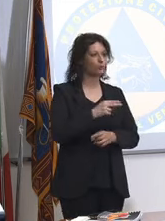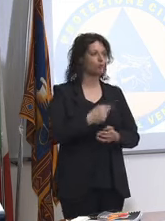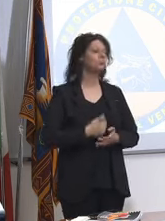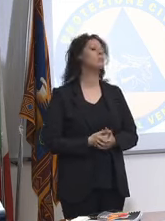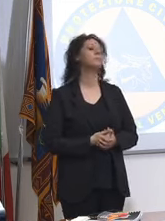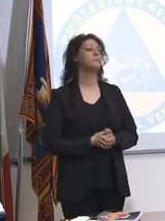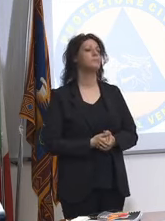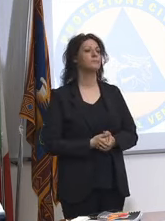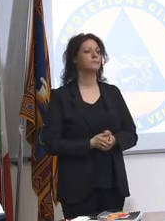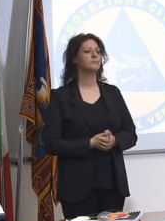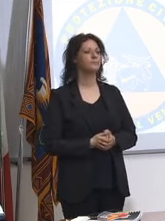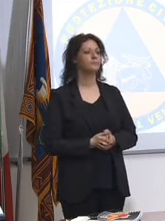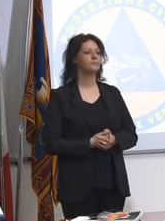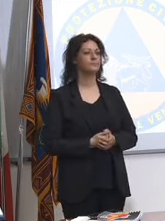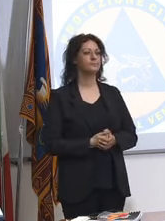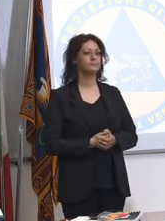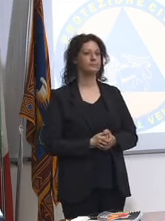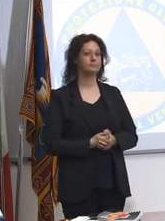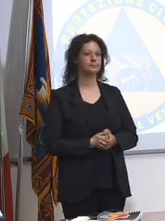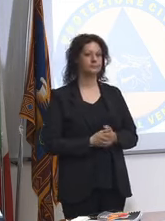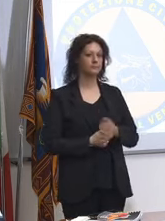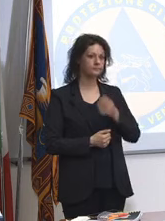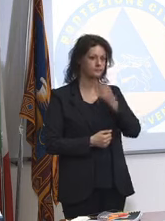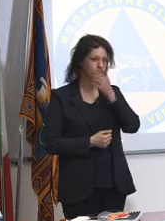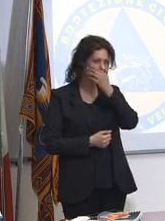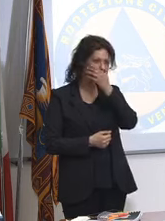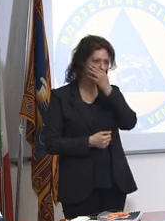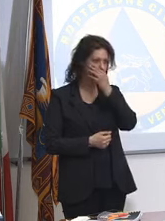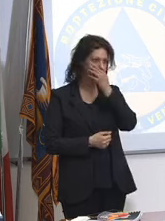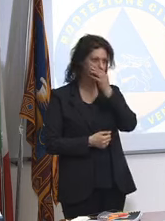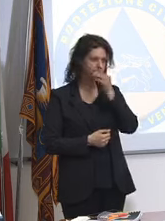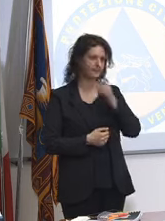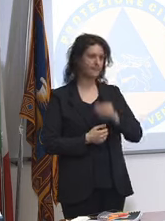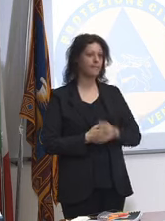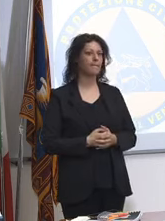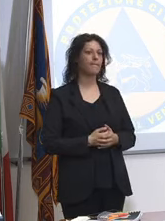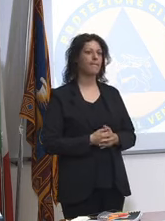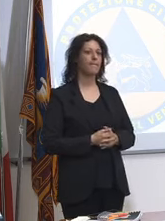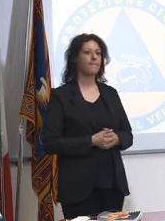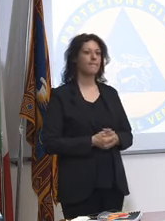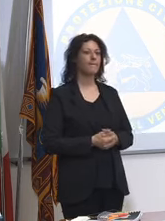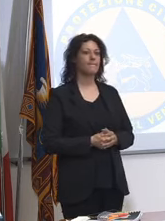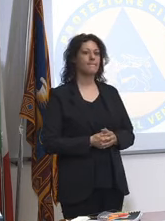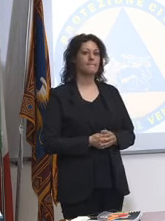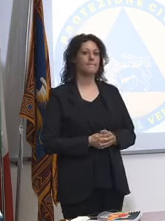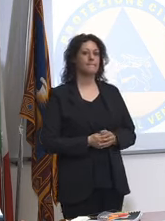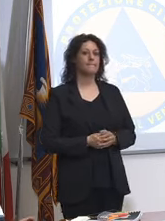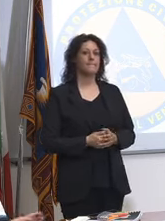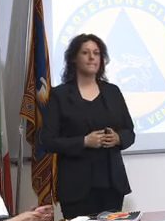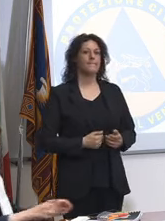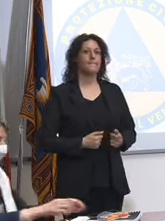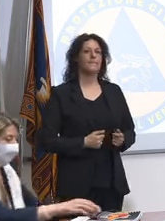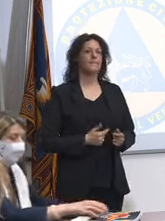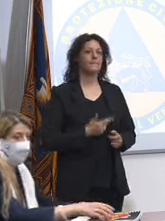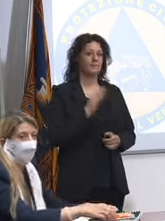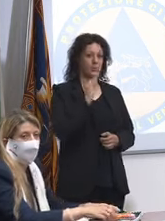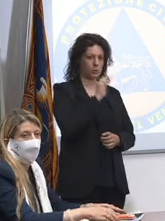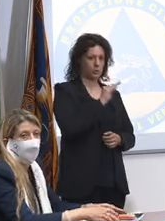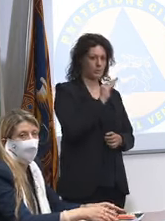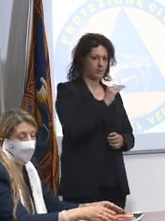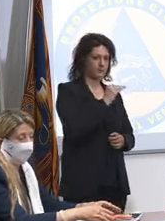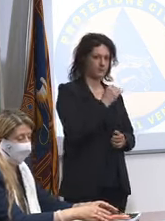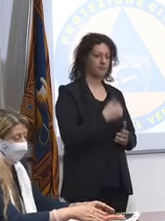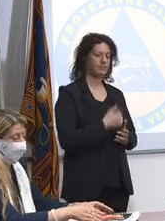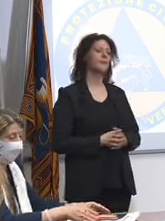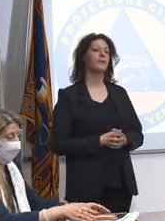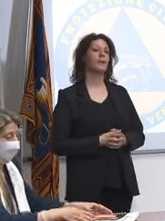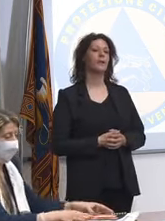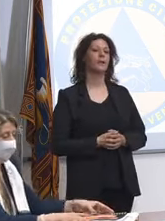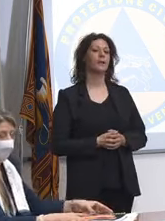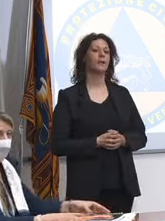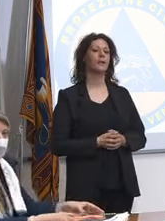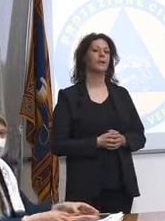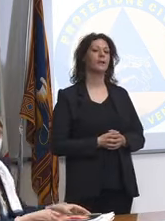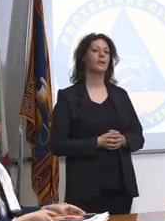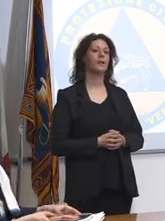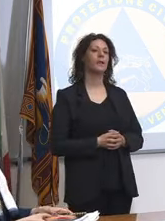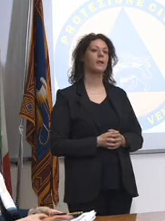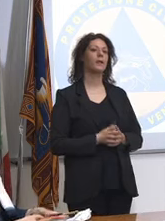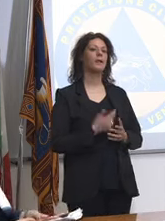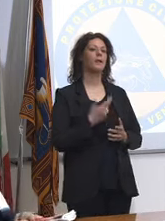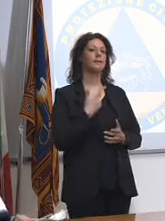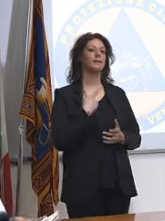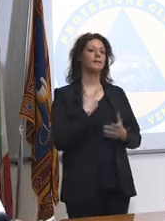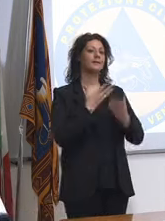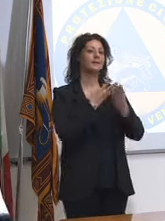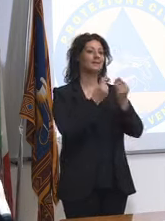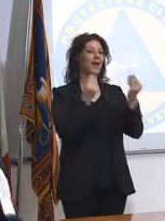mondo. Se la Parisi è l'ultima domanda, poi concluderemo. Grazie. Sì, Presidente, ci sono tanti primi